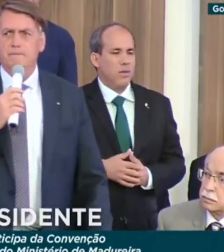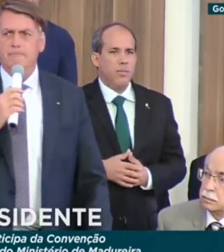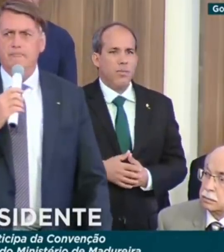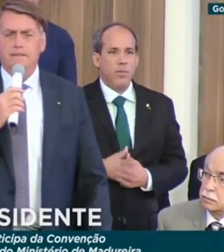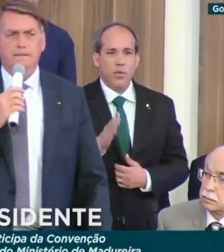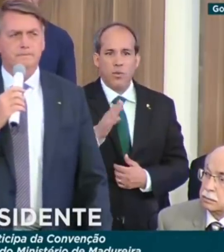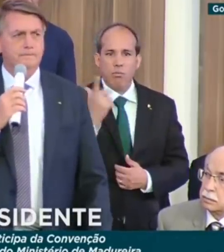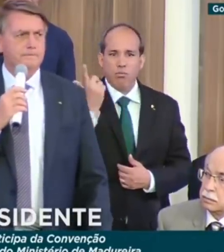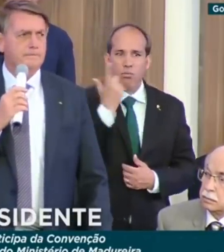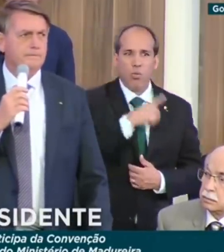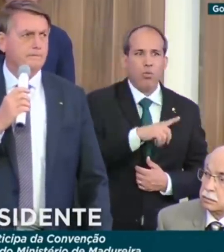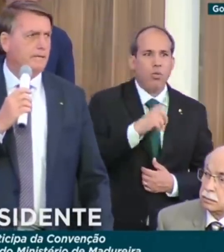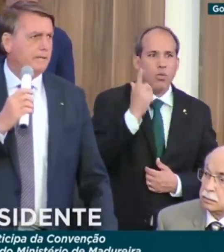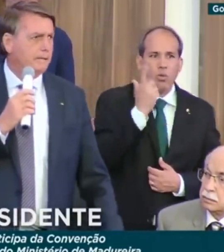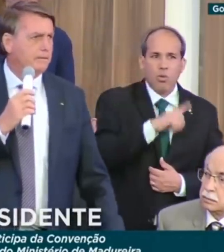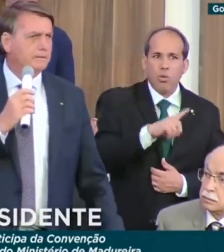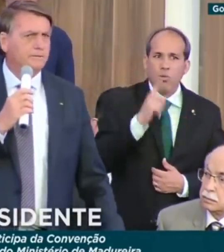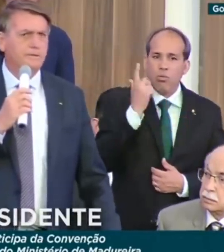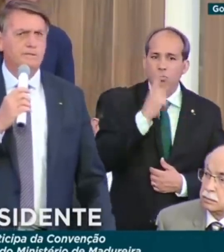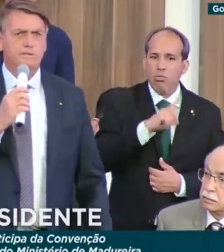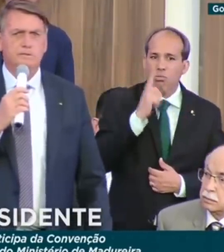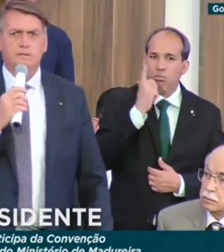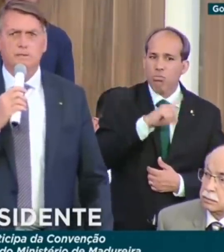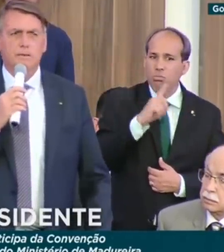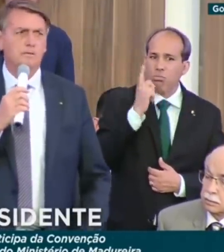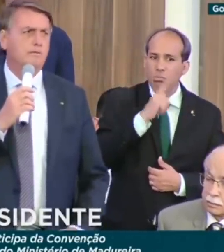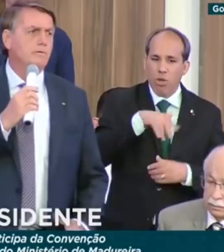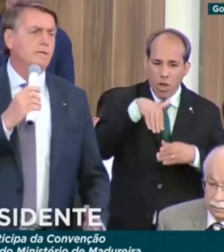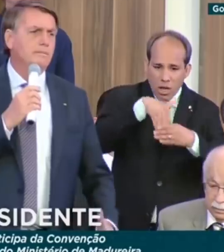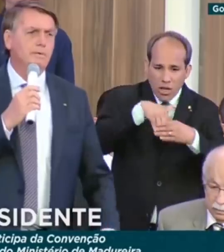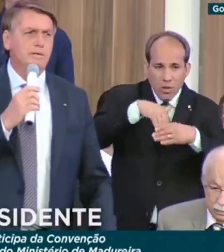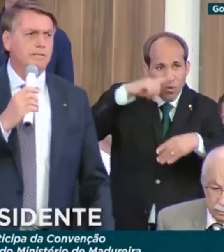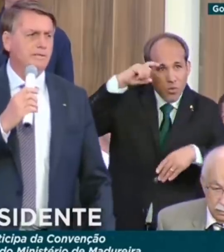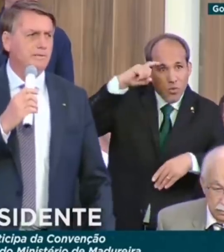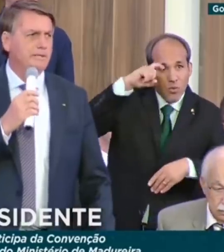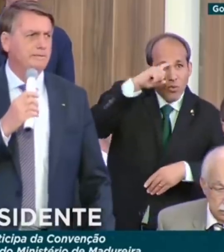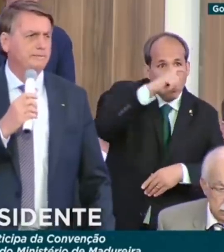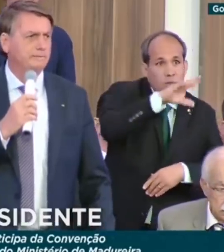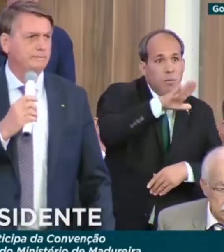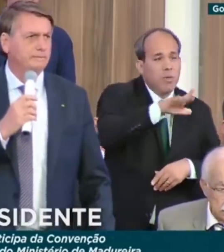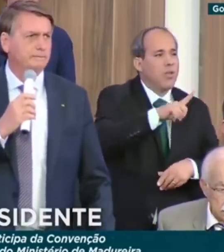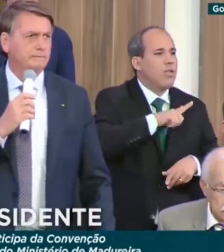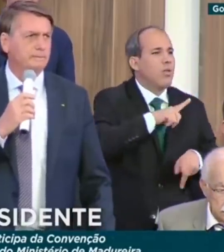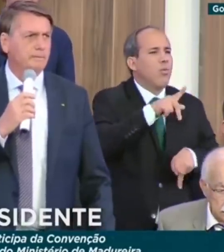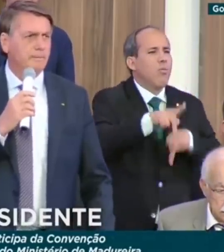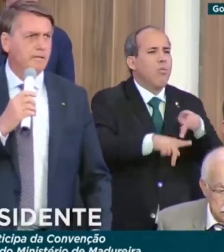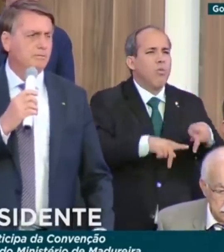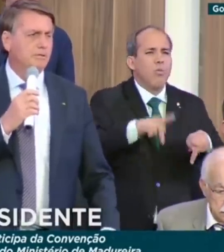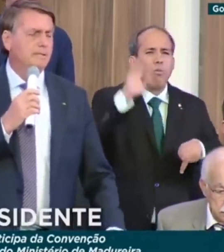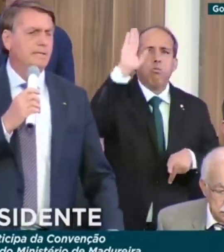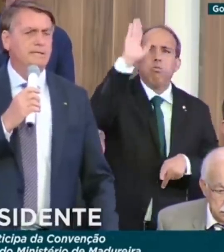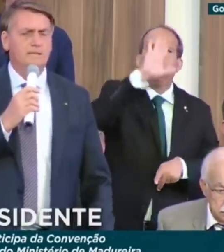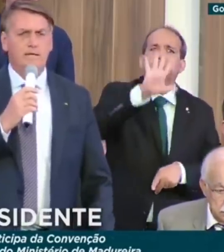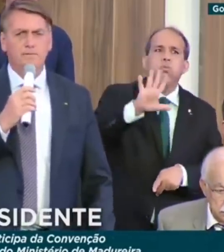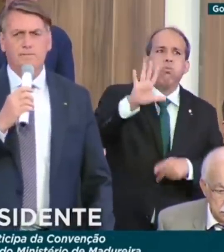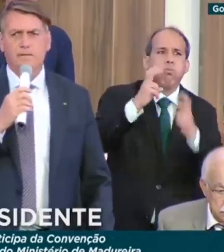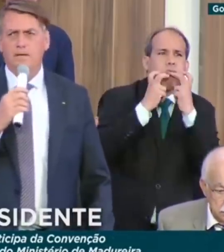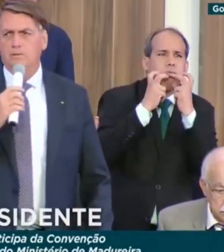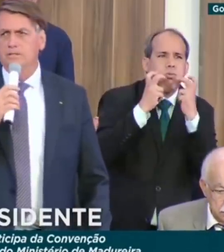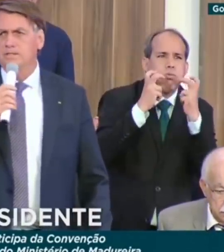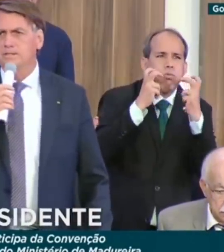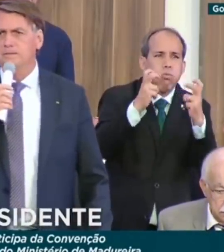Conseguimos uma eleição difícil, mas houve um clamor nacional, mesmo